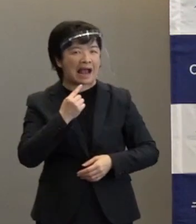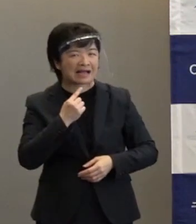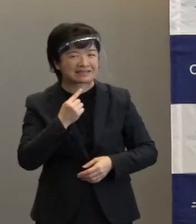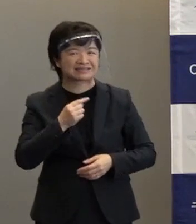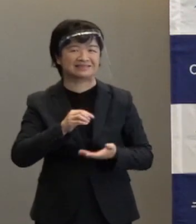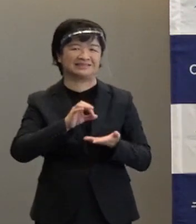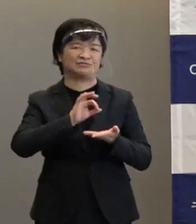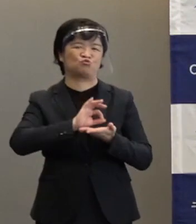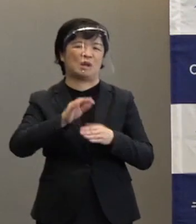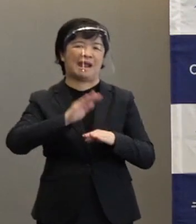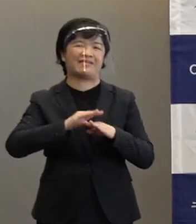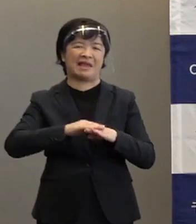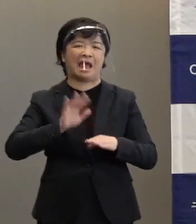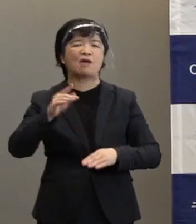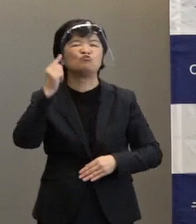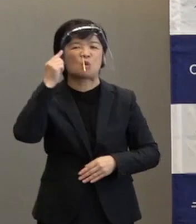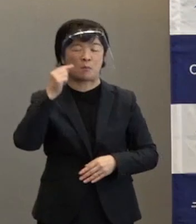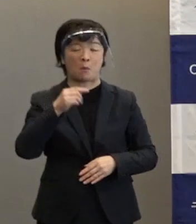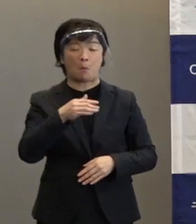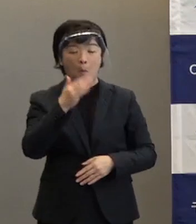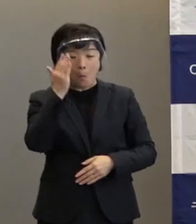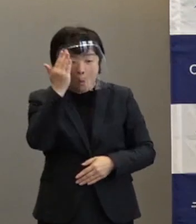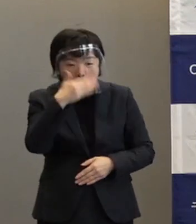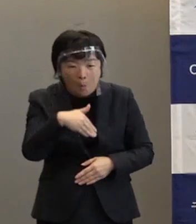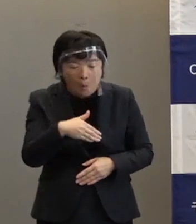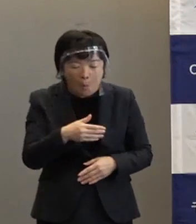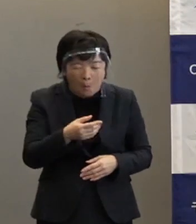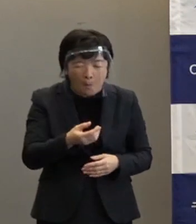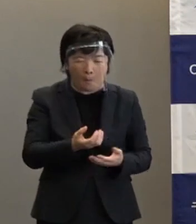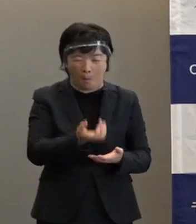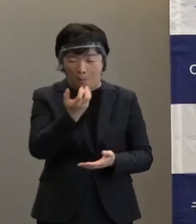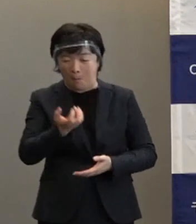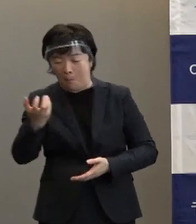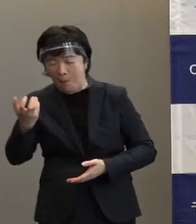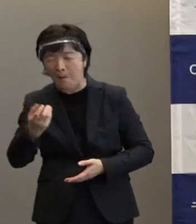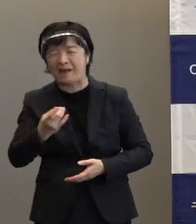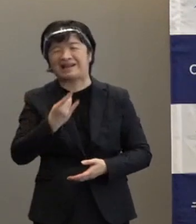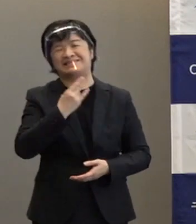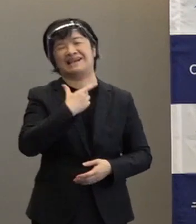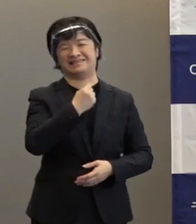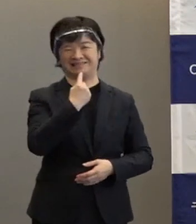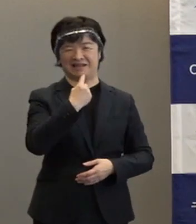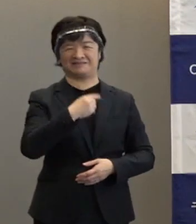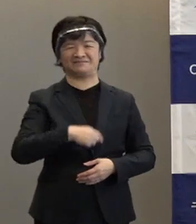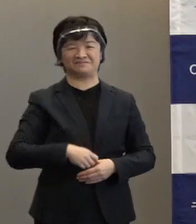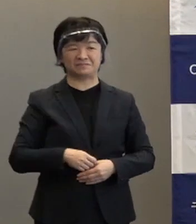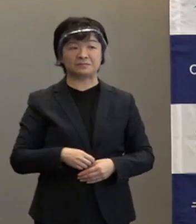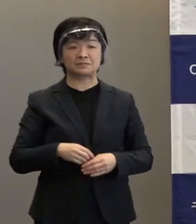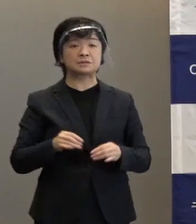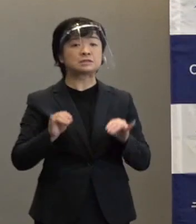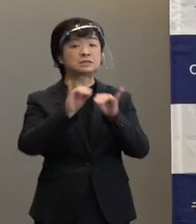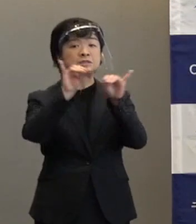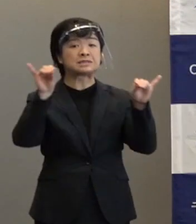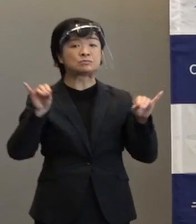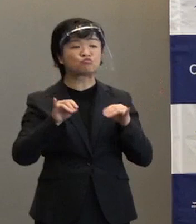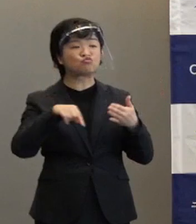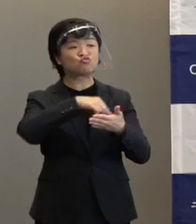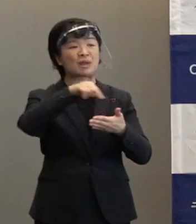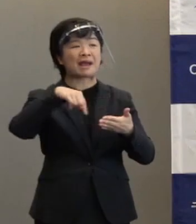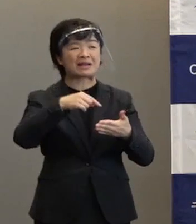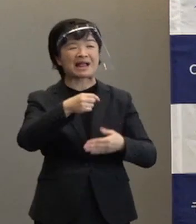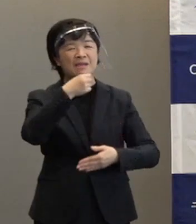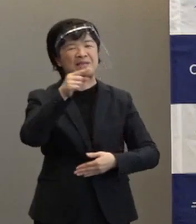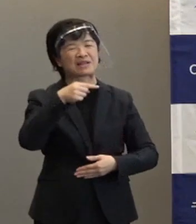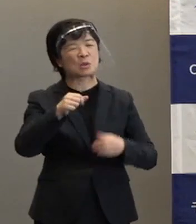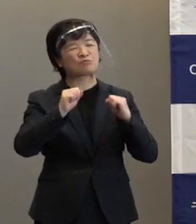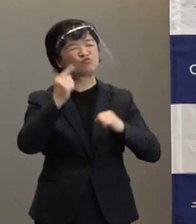なるほどというようなですね、ものがたくさん出てくるので、期待をしたいと思います。 多分チームの中には食べた人がいると思うので、そっちの感